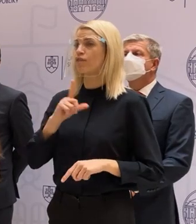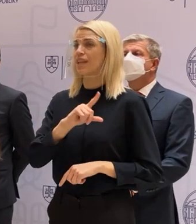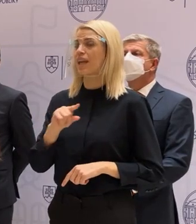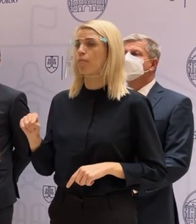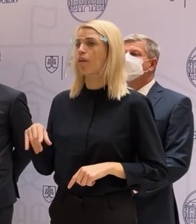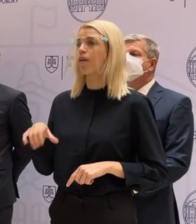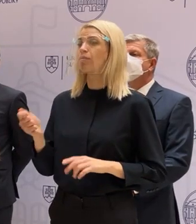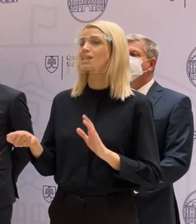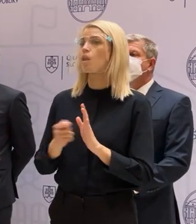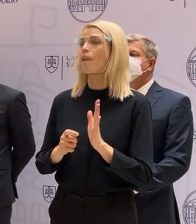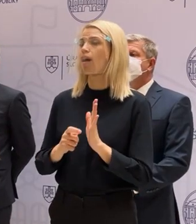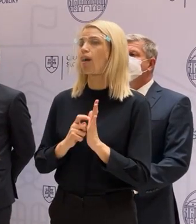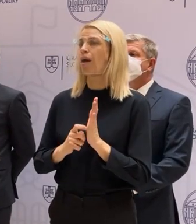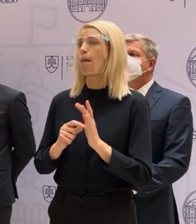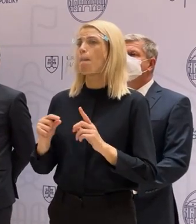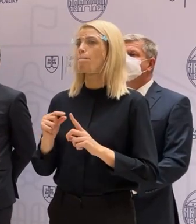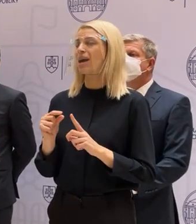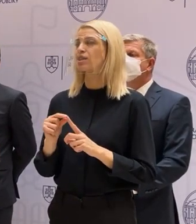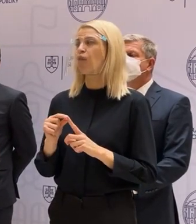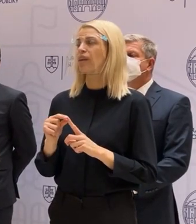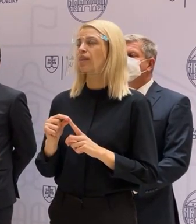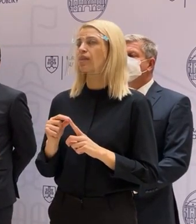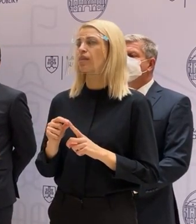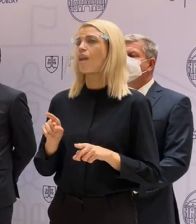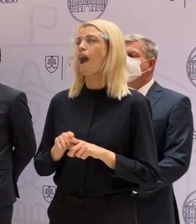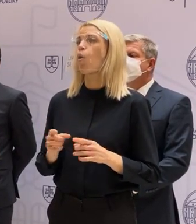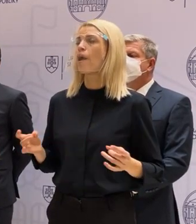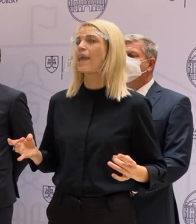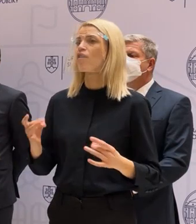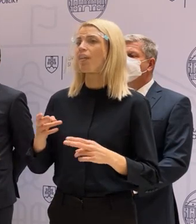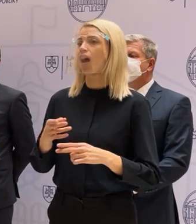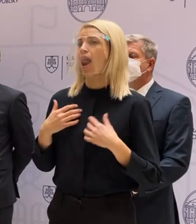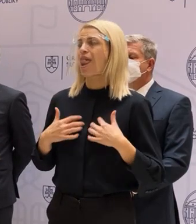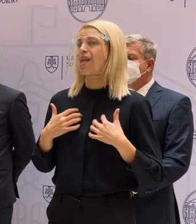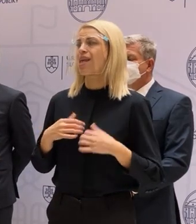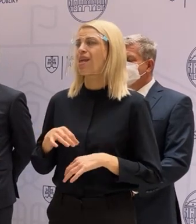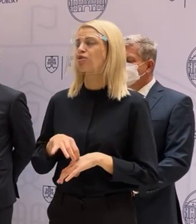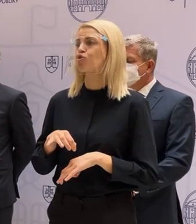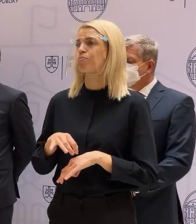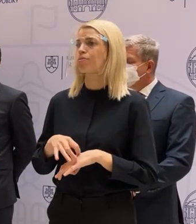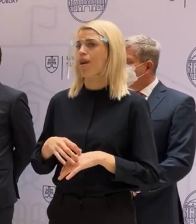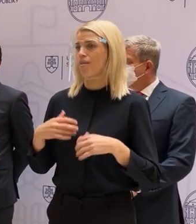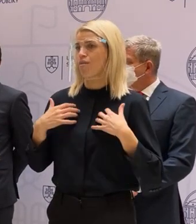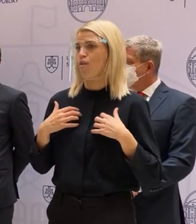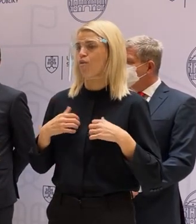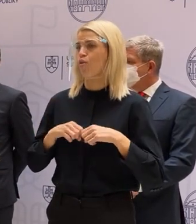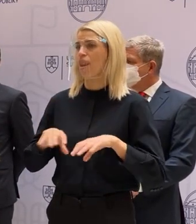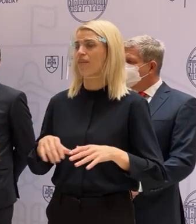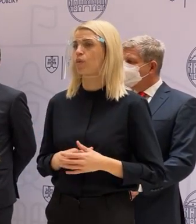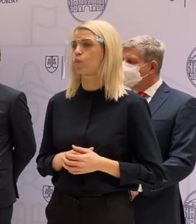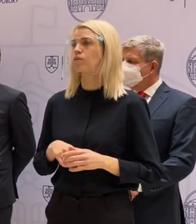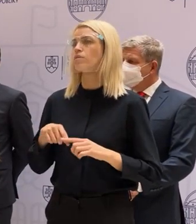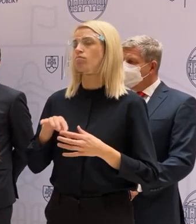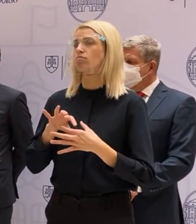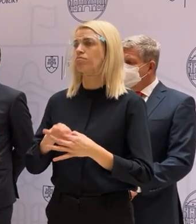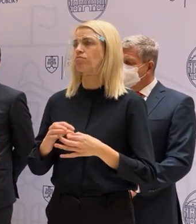republike, aby zakúpila liek Paxlovid ako inovatívnu liečbu proti ochoreniu COVID-19 na základe verejného obstarávania